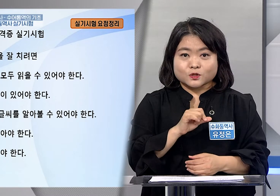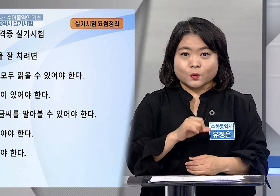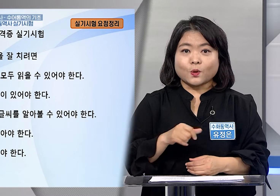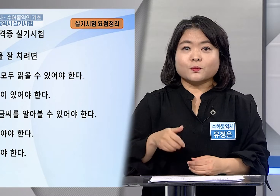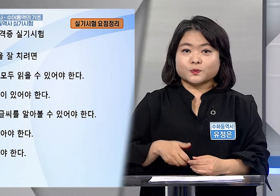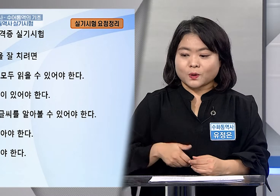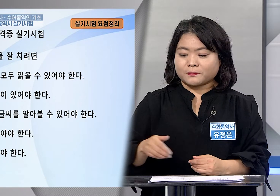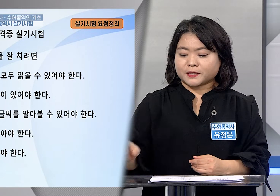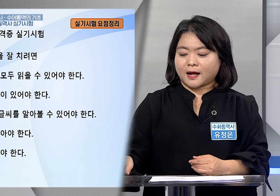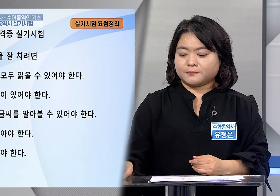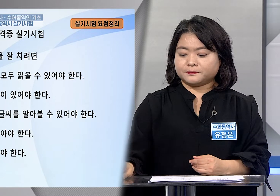센스도 필요합니다.